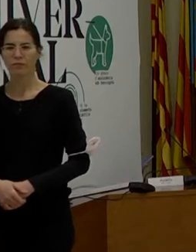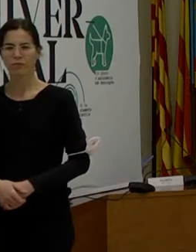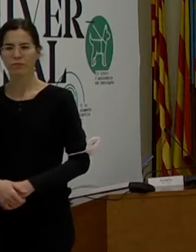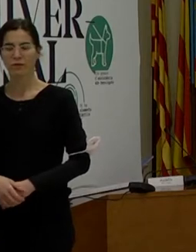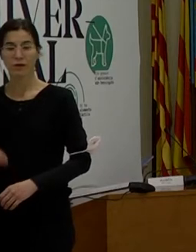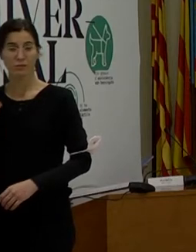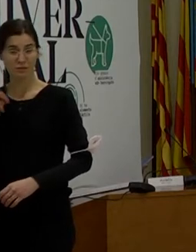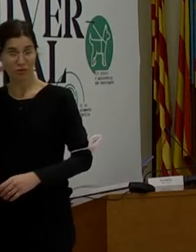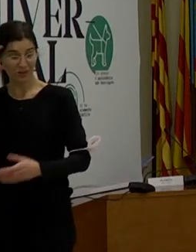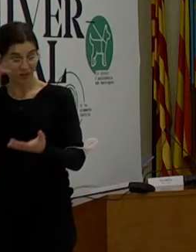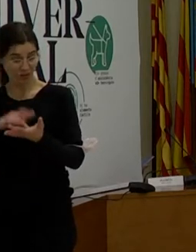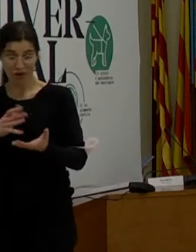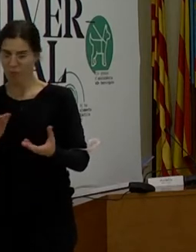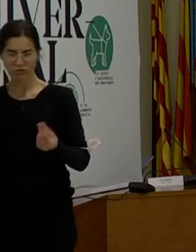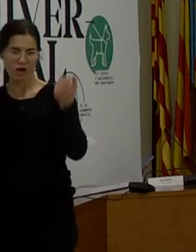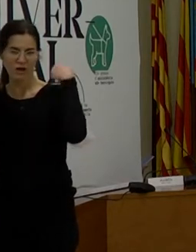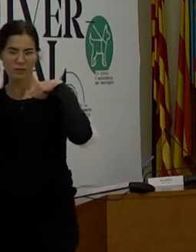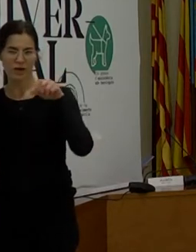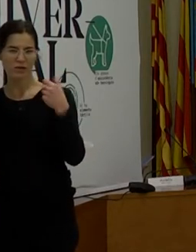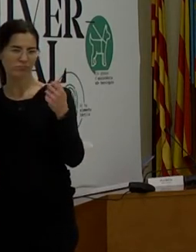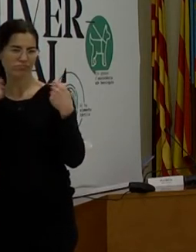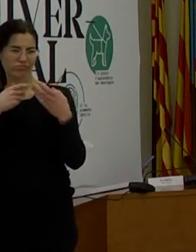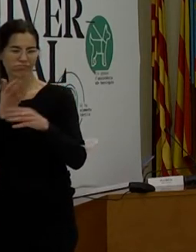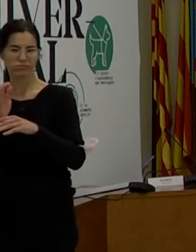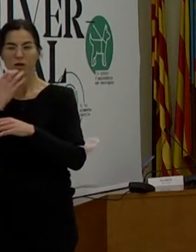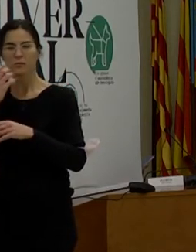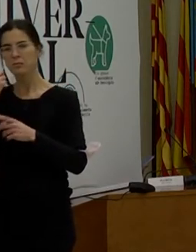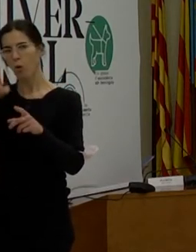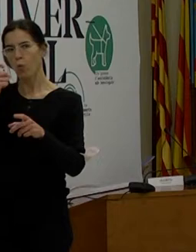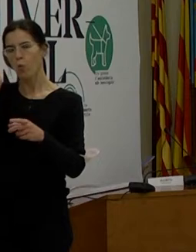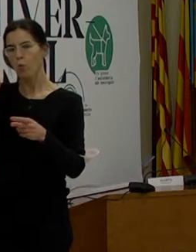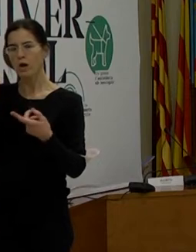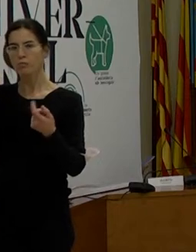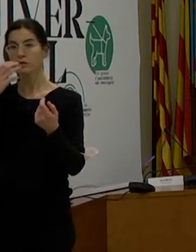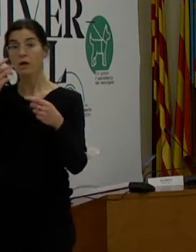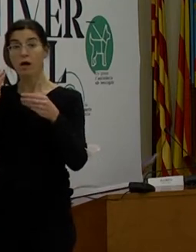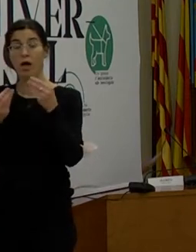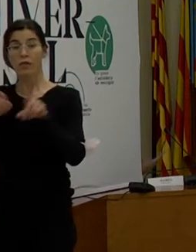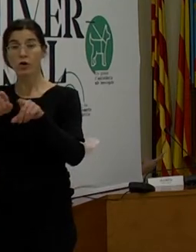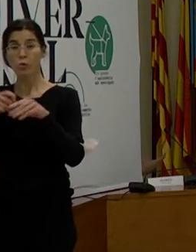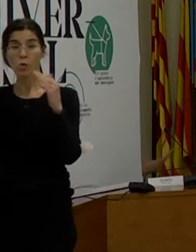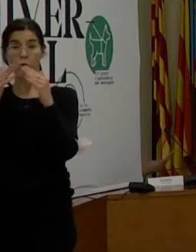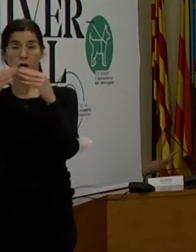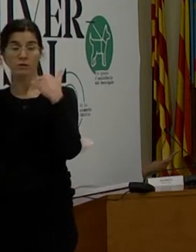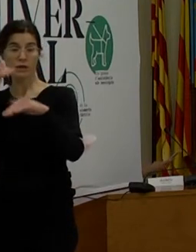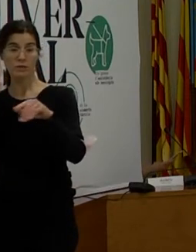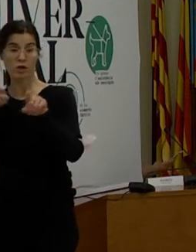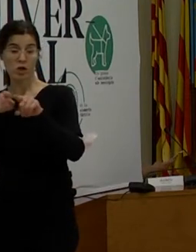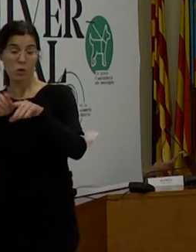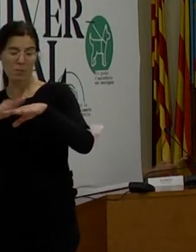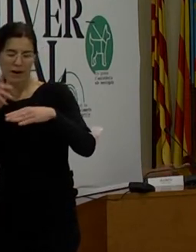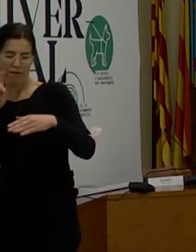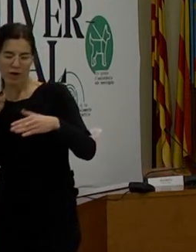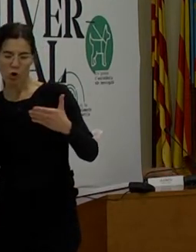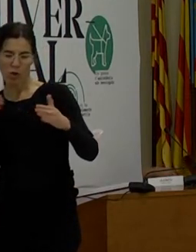aquest dia vam tindre diverses activitats. Una d'elles era representar un habitatge per veure com s'hi podia accedir